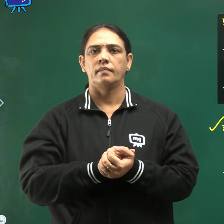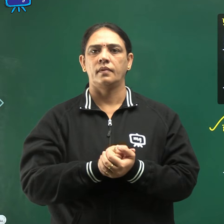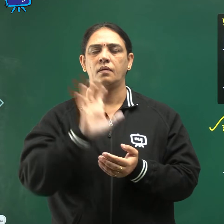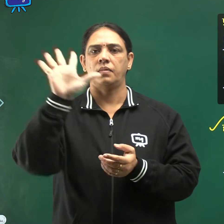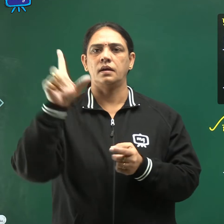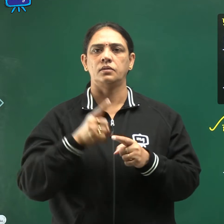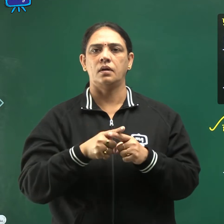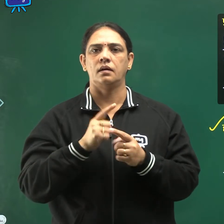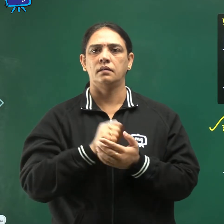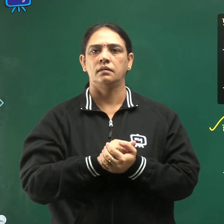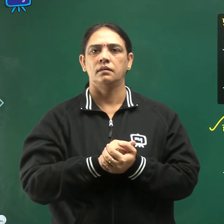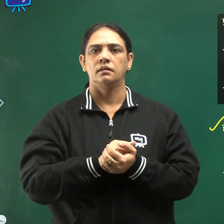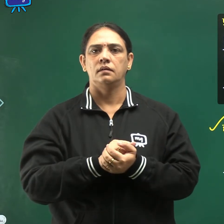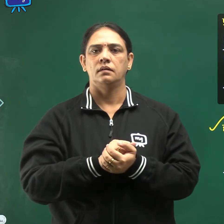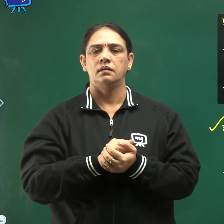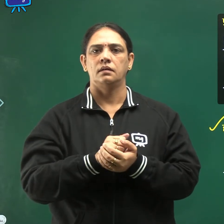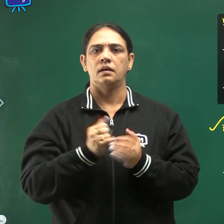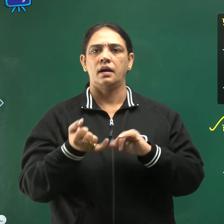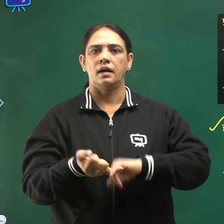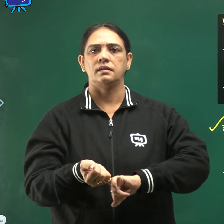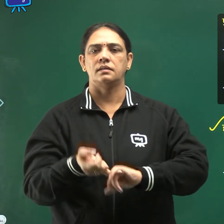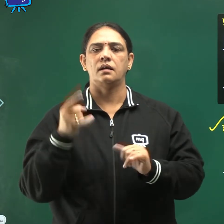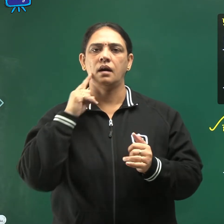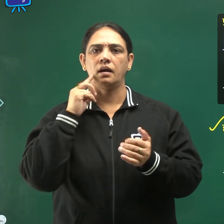5 गुणा साइन